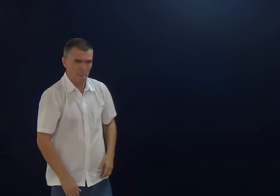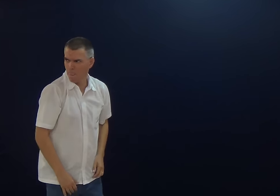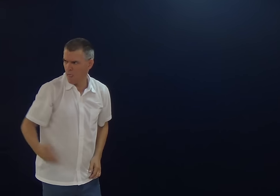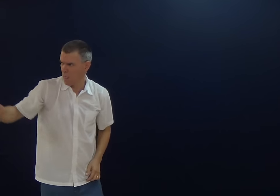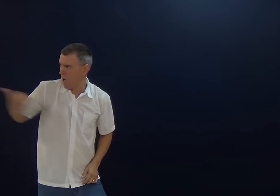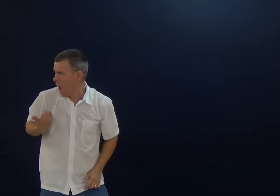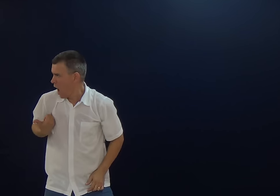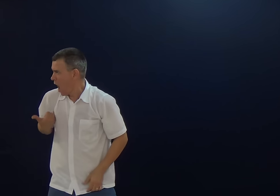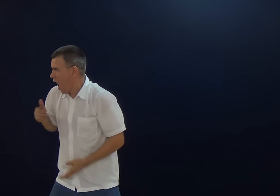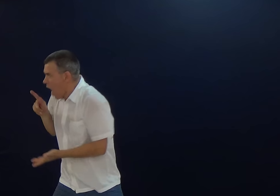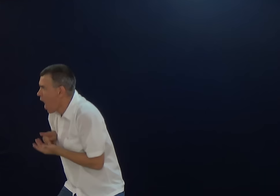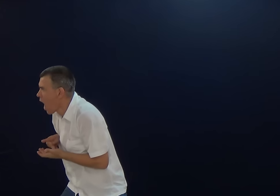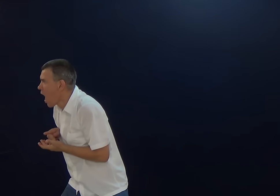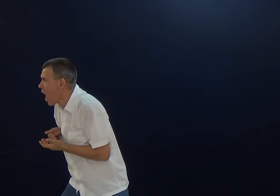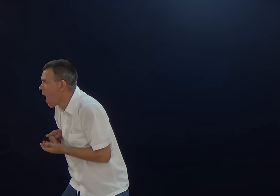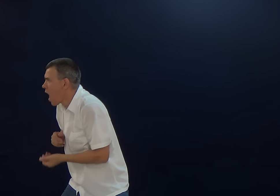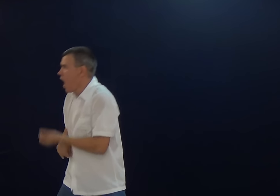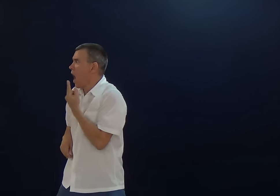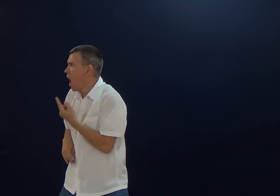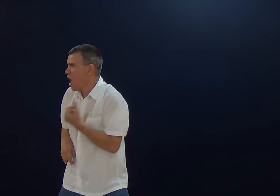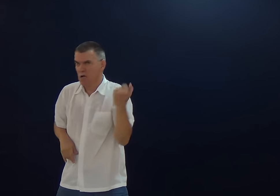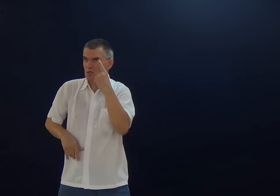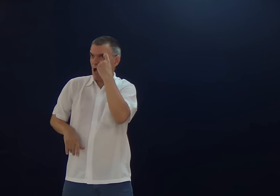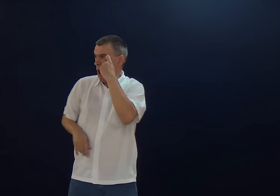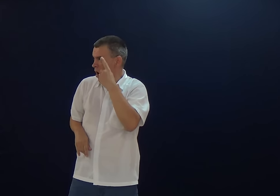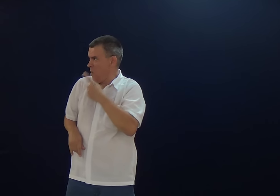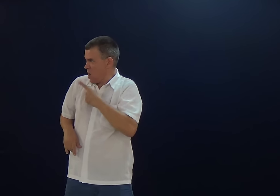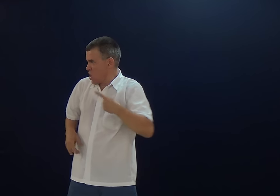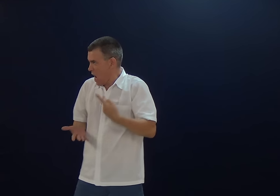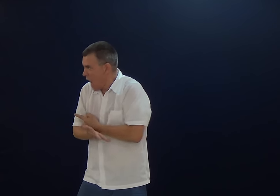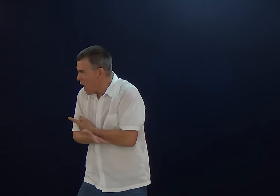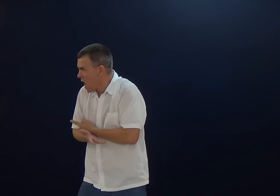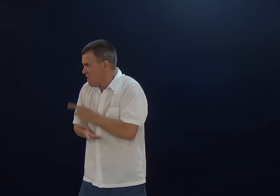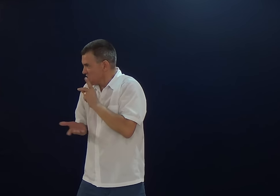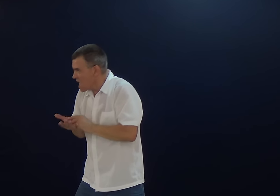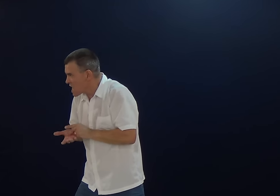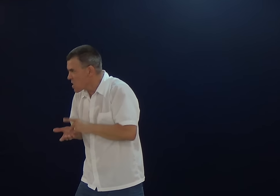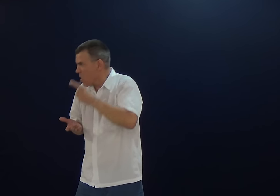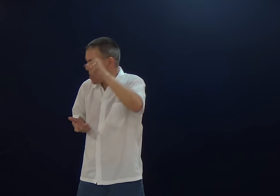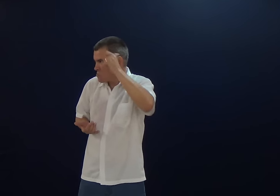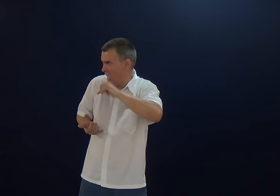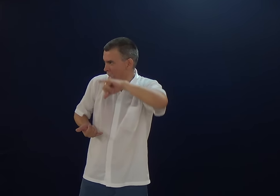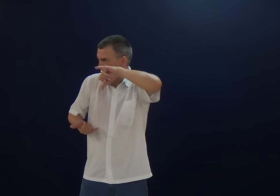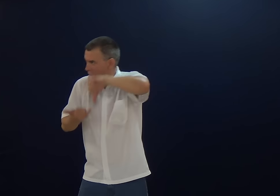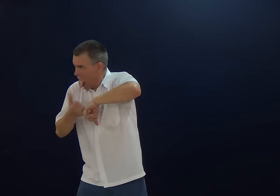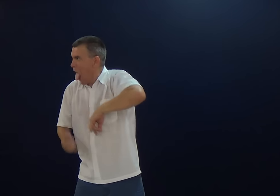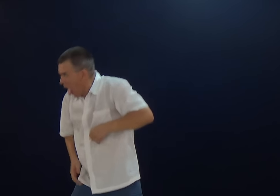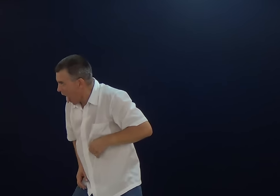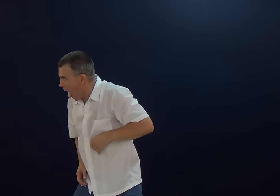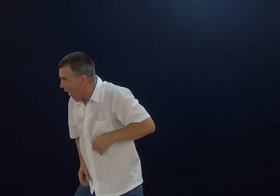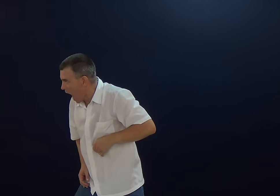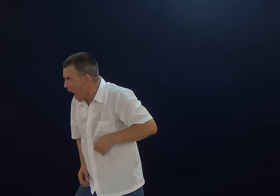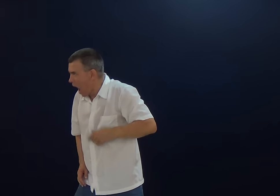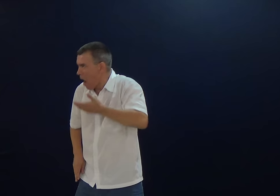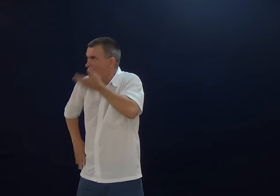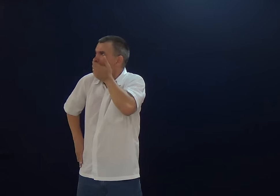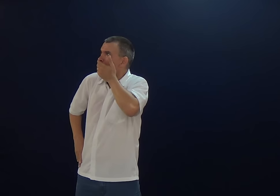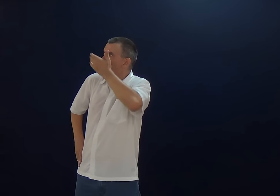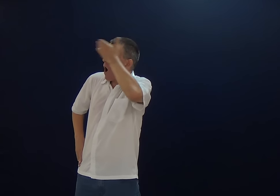quando quando chega no Destino Final O quê pastor Salomão tá errado ele